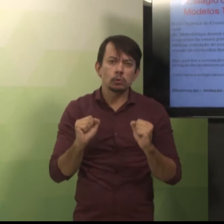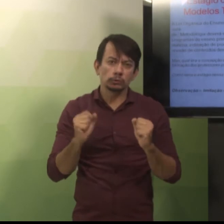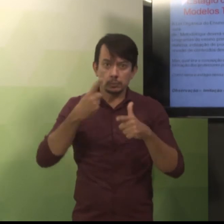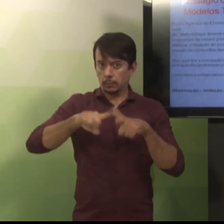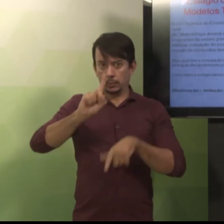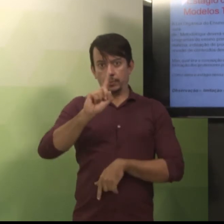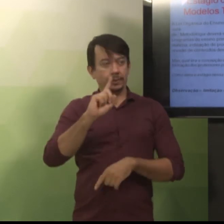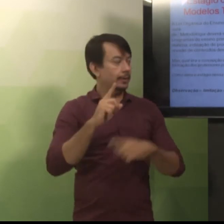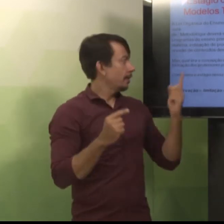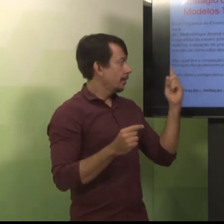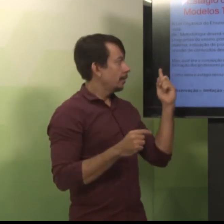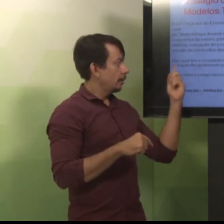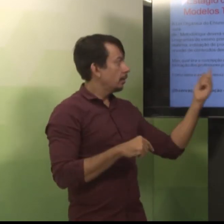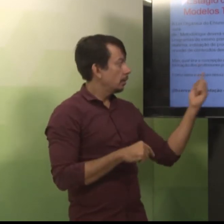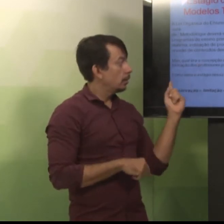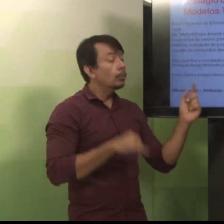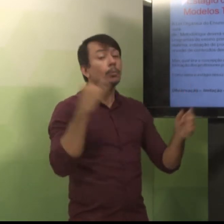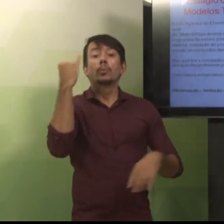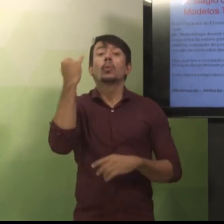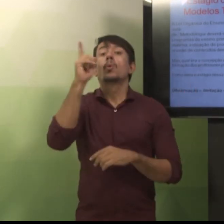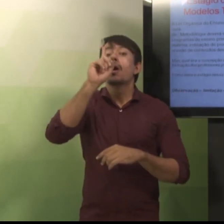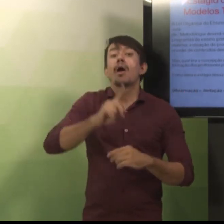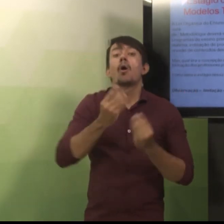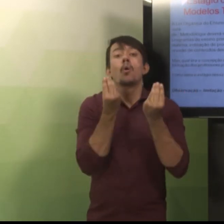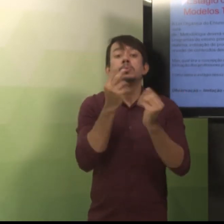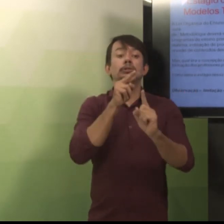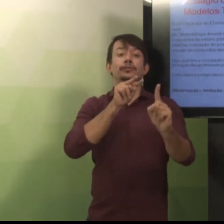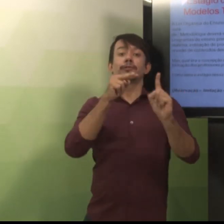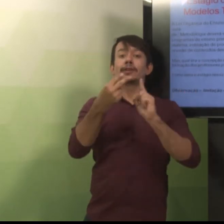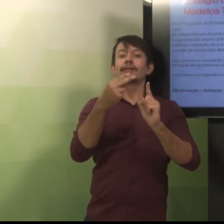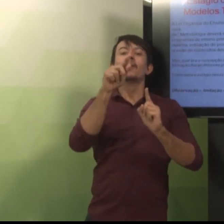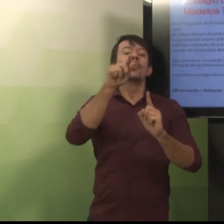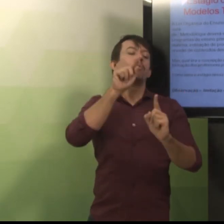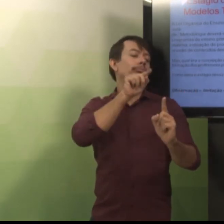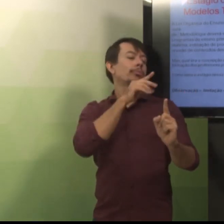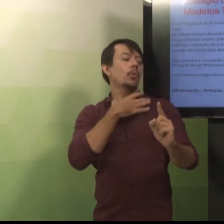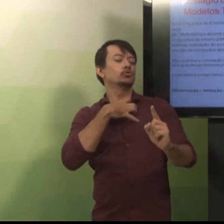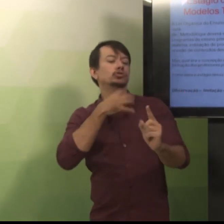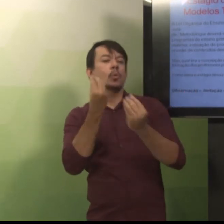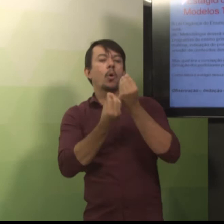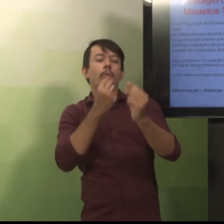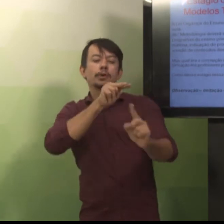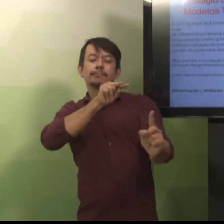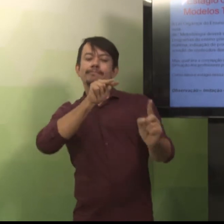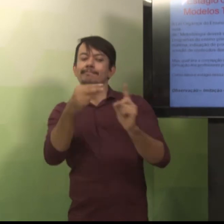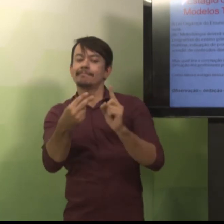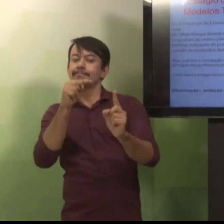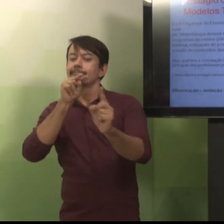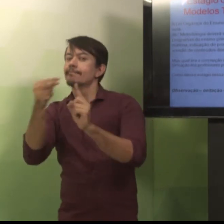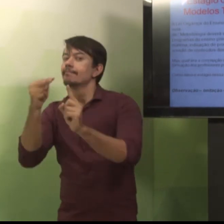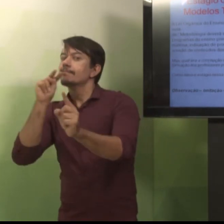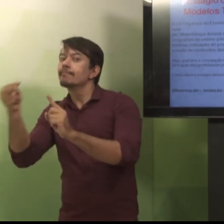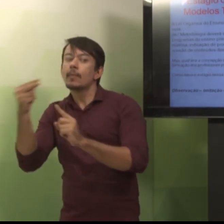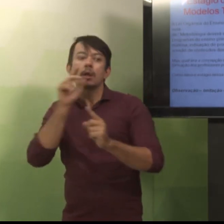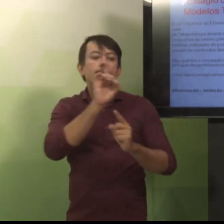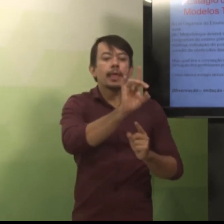sem problemas no ensino. Então, o importante é ter uma perspectiva do aluno, de cada